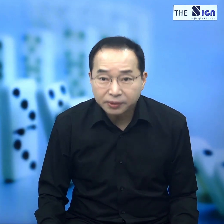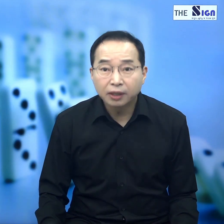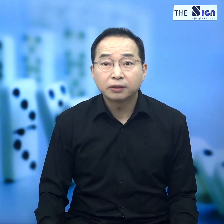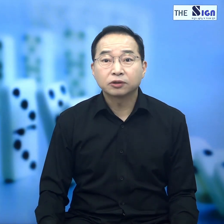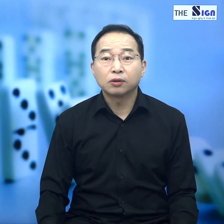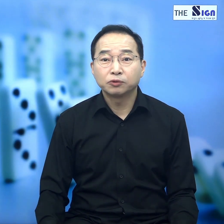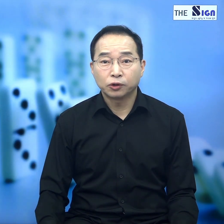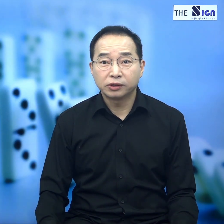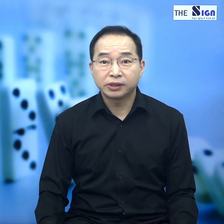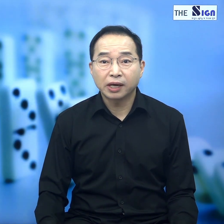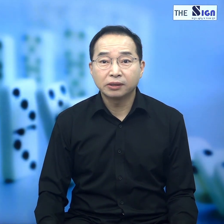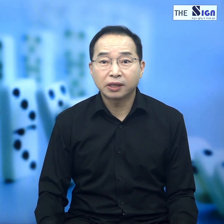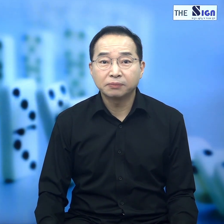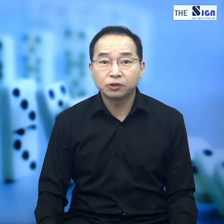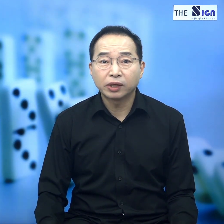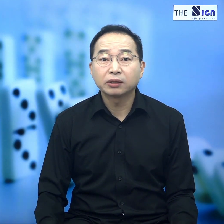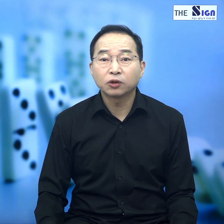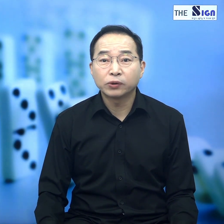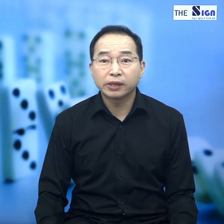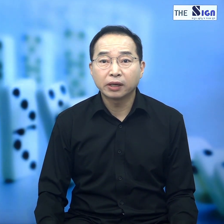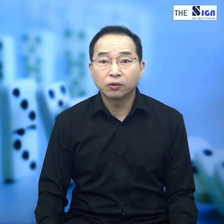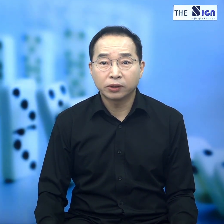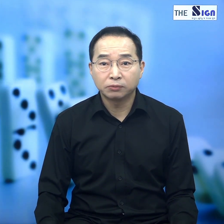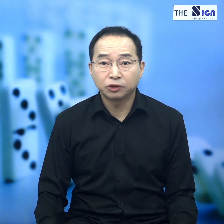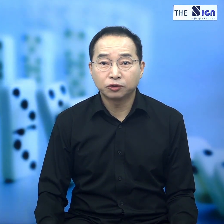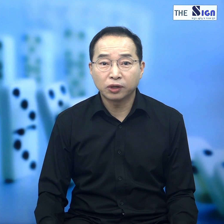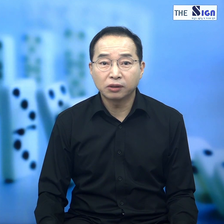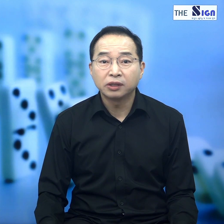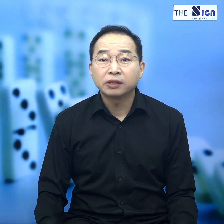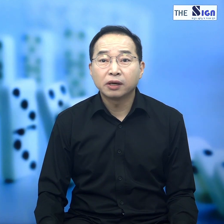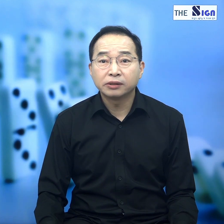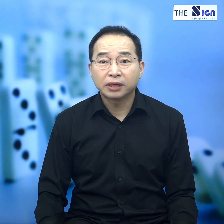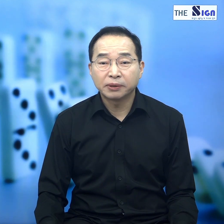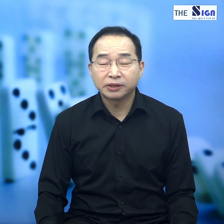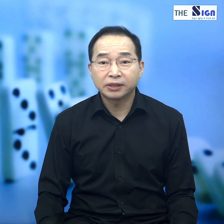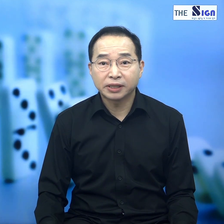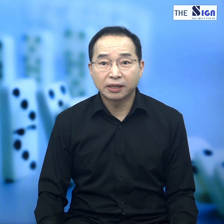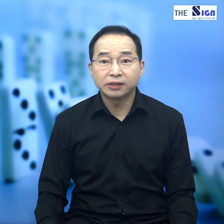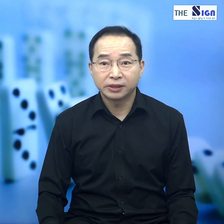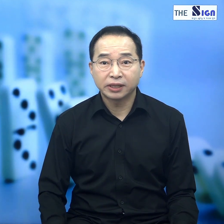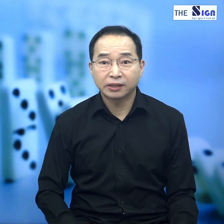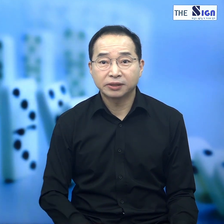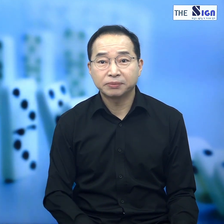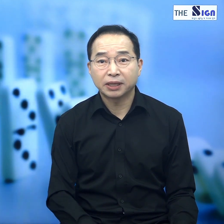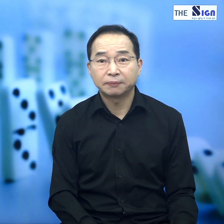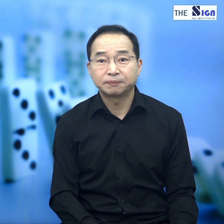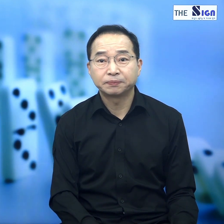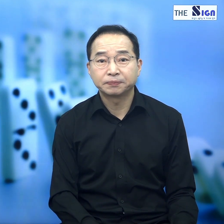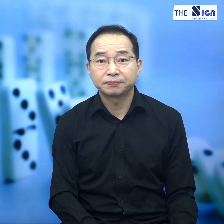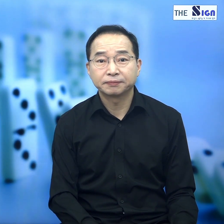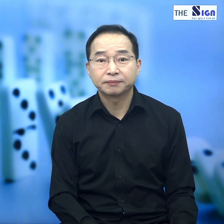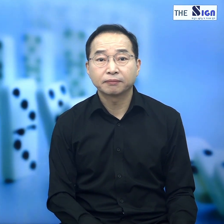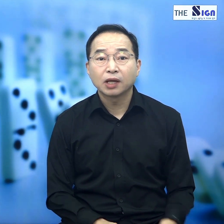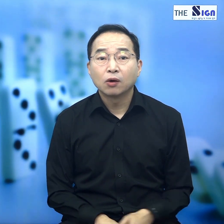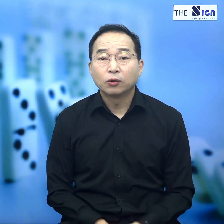안녕하십니까. 처음 수어를 시작하는 사람들을 위한 꼬리에 꼬리를 무는 수어 13번째 시간을 시작하겠습니다.